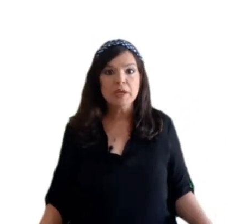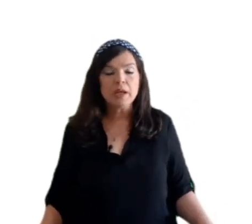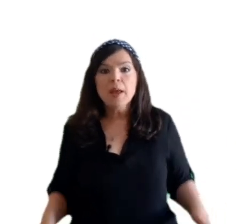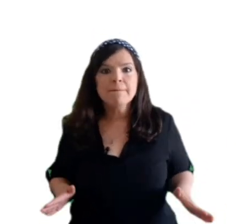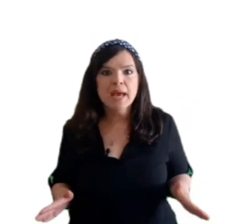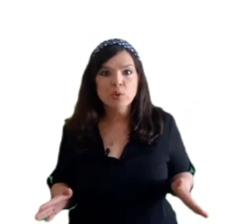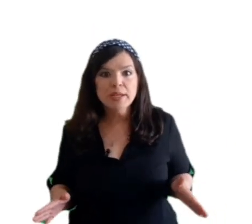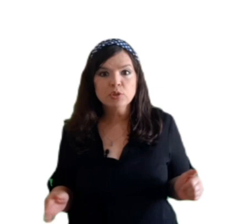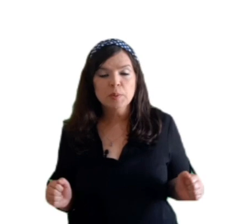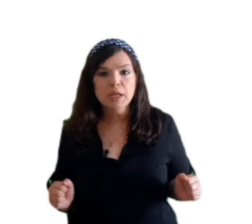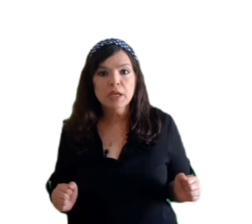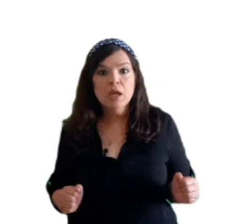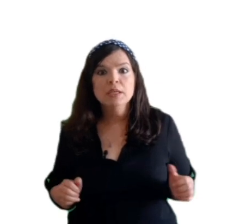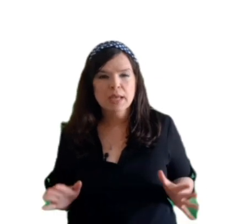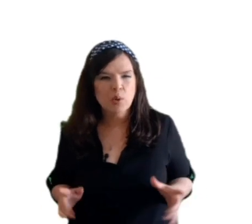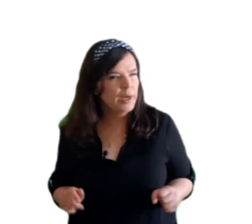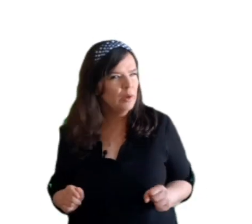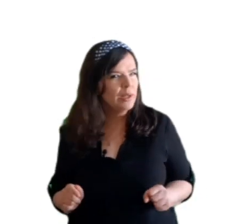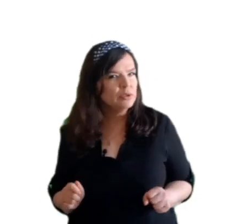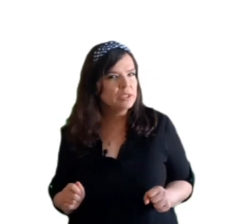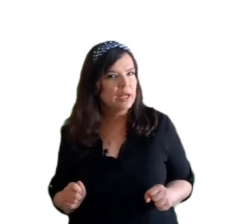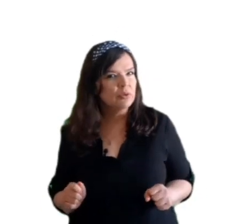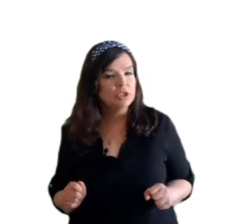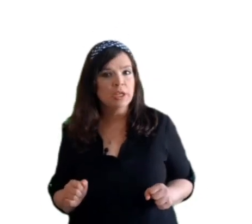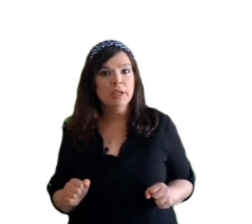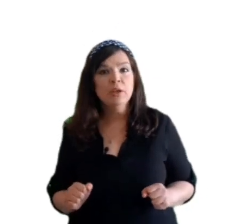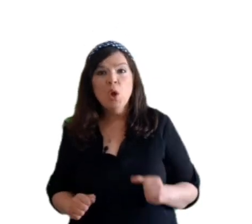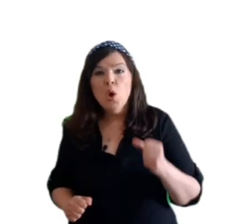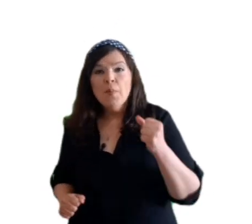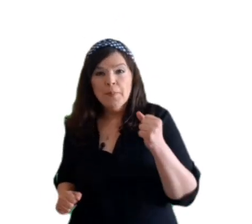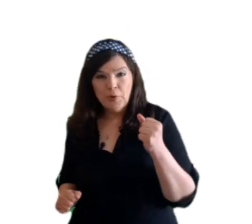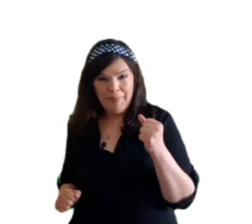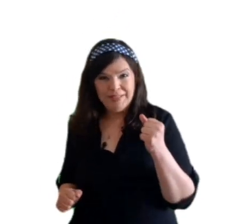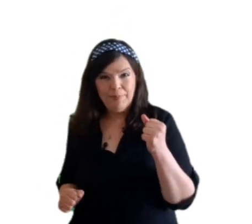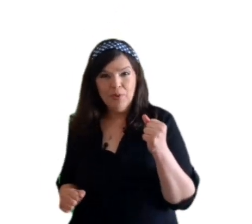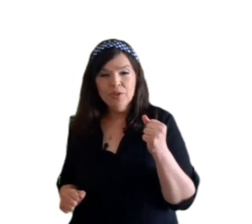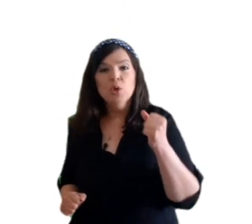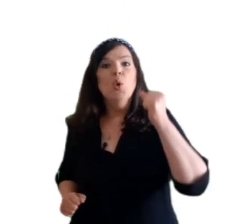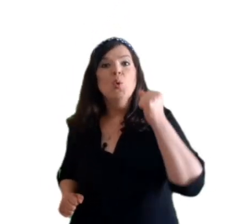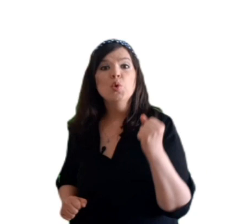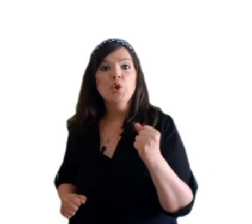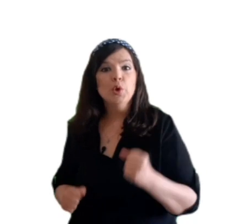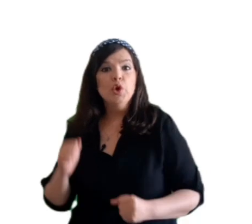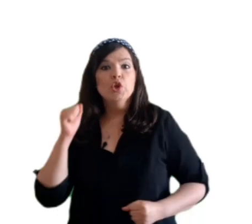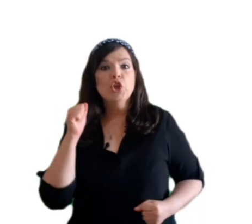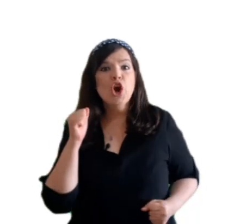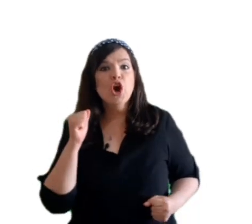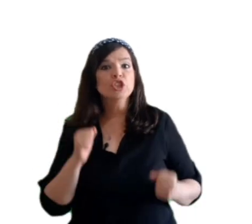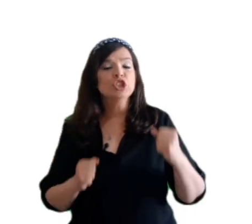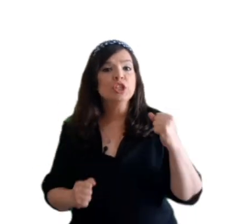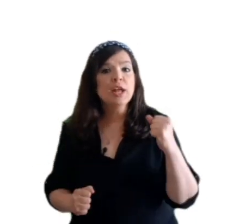decidieron subir. ¿Me ayudan a subir? ¿Se acuerdan cuántos escalones eran? ¿Empezamos?